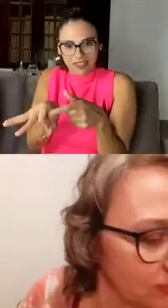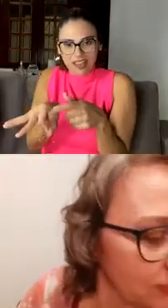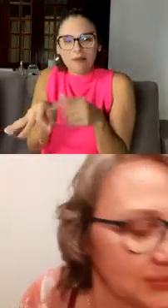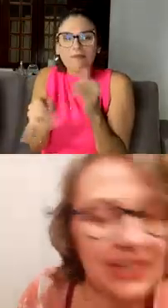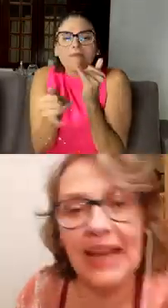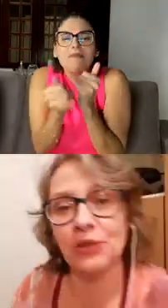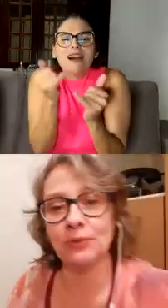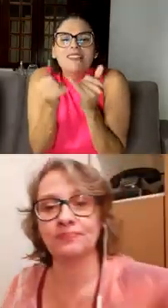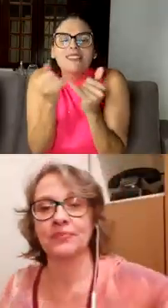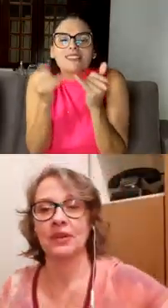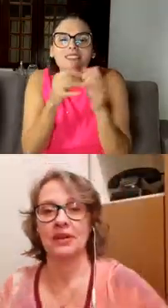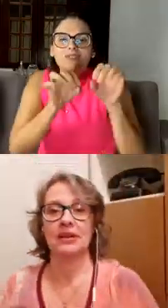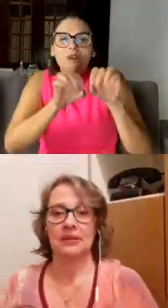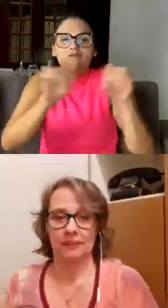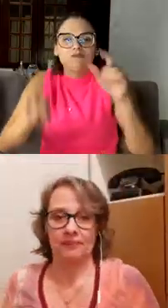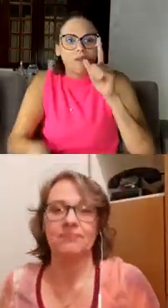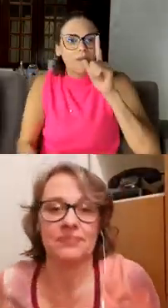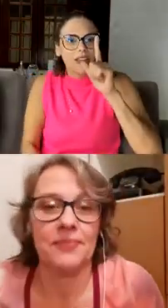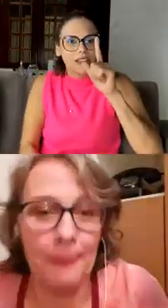Certo?